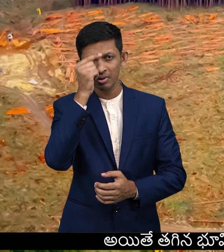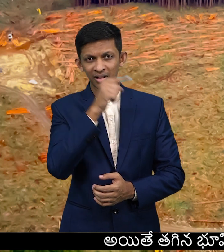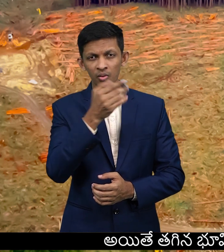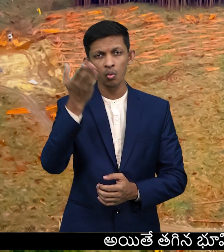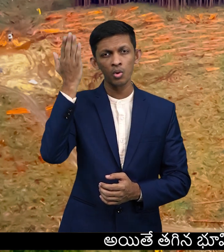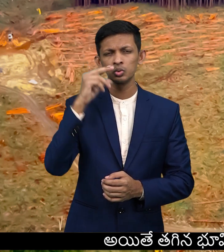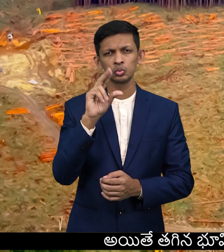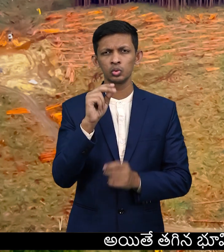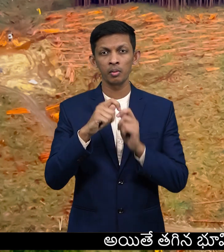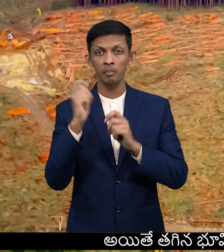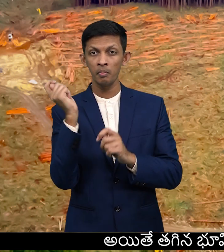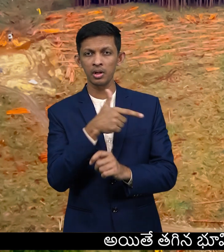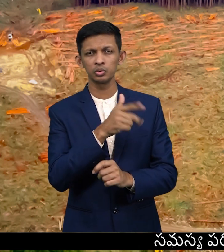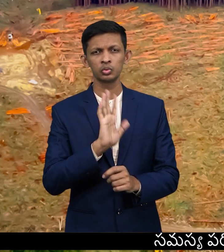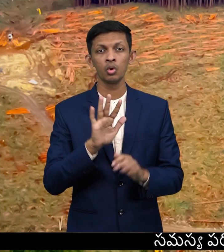లేవు.